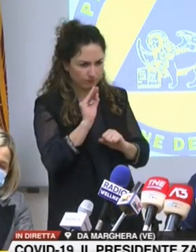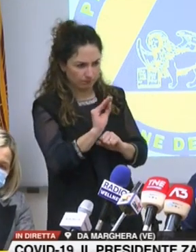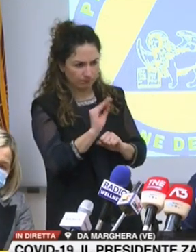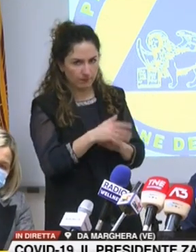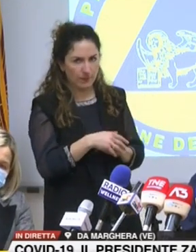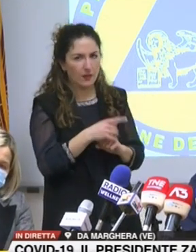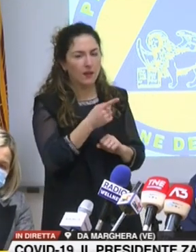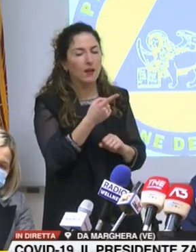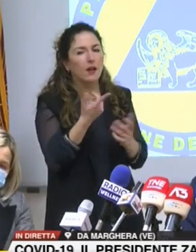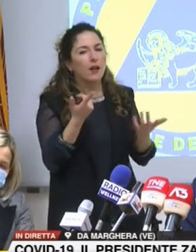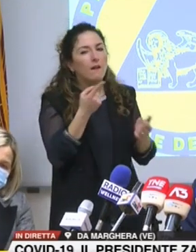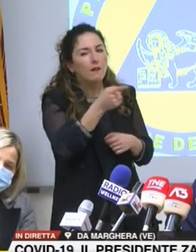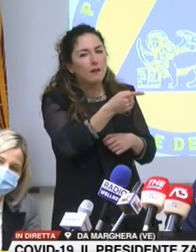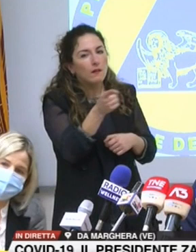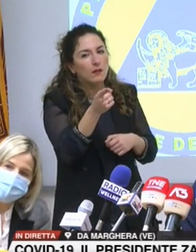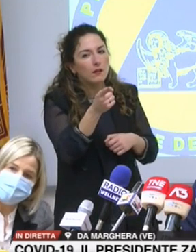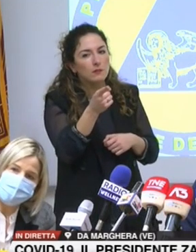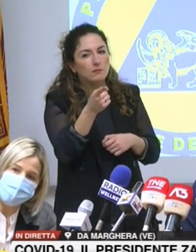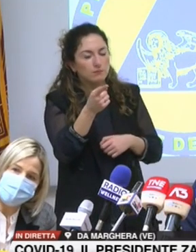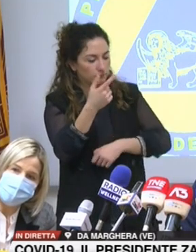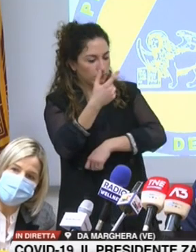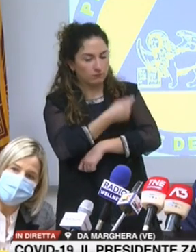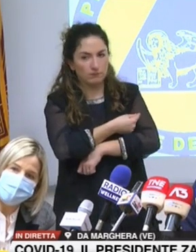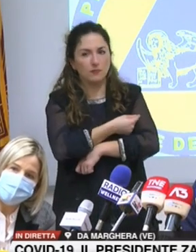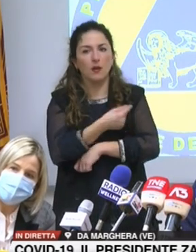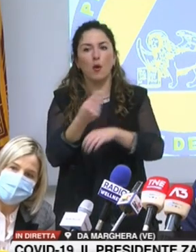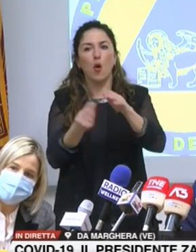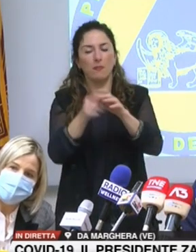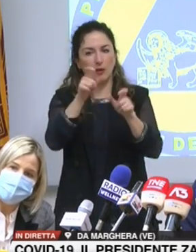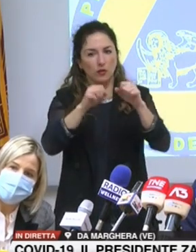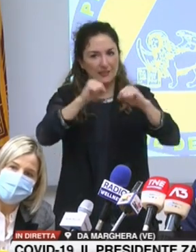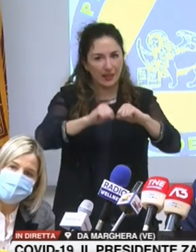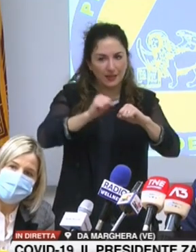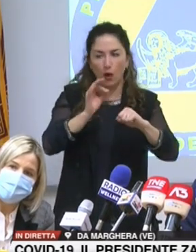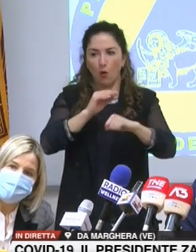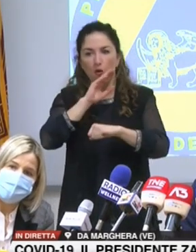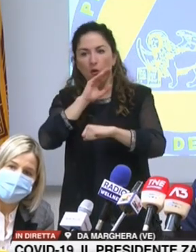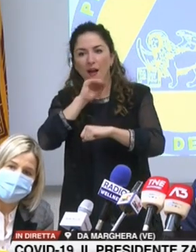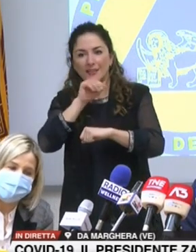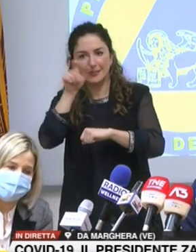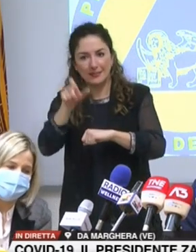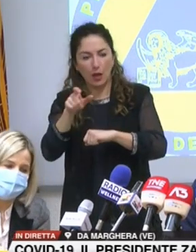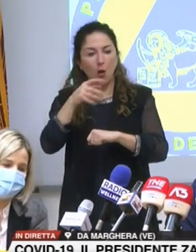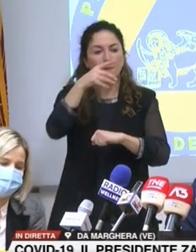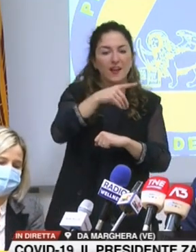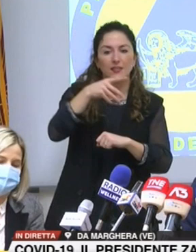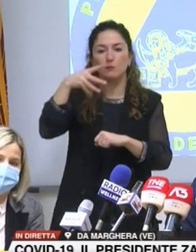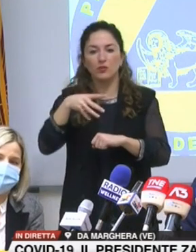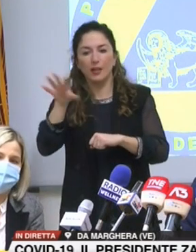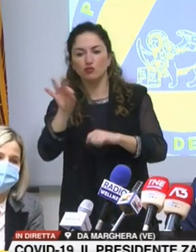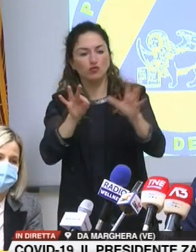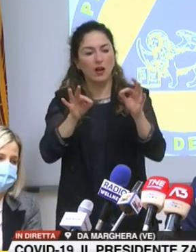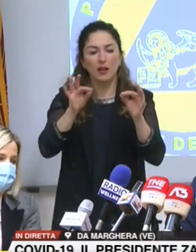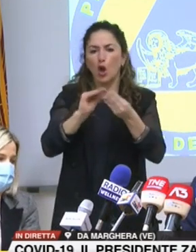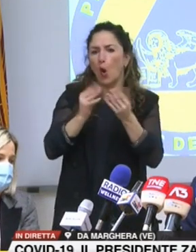Com'è che scegliete se inoculare ad un operatore della sanità o a un anziano Moderna o Pfizer? È